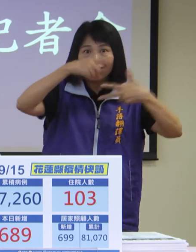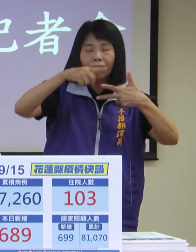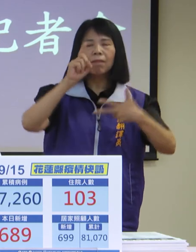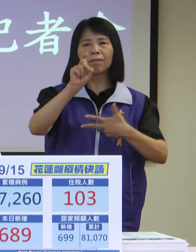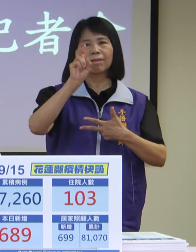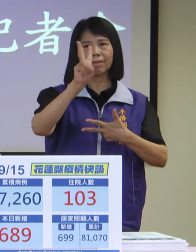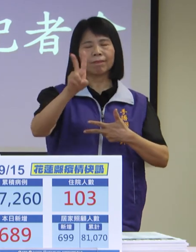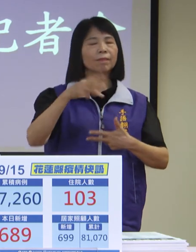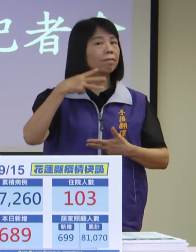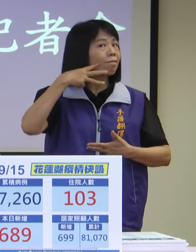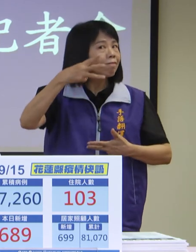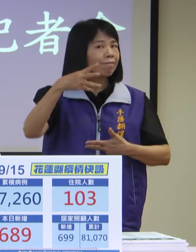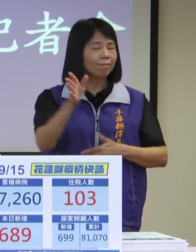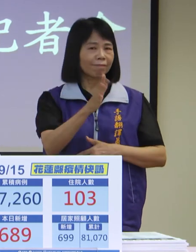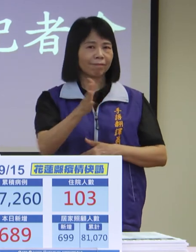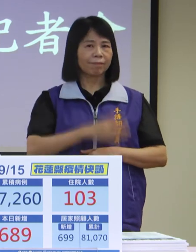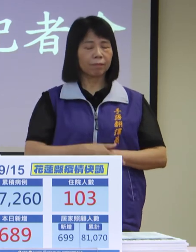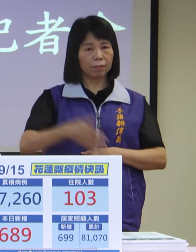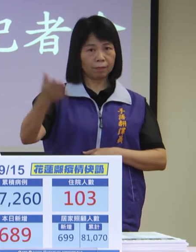3个月就以前是